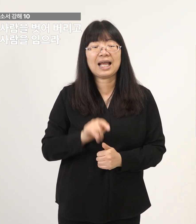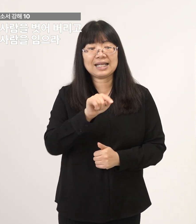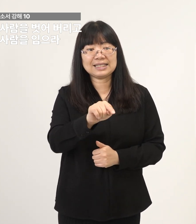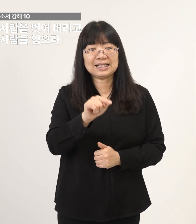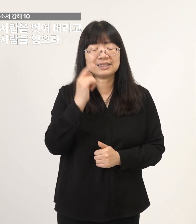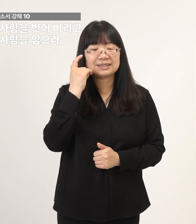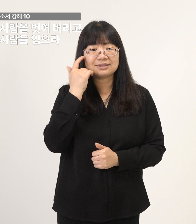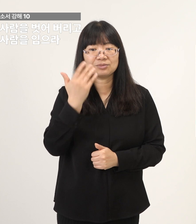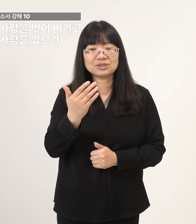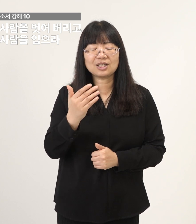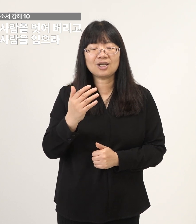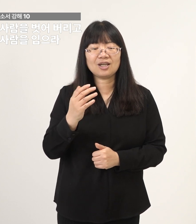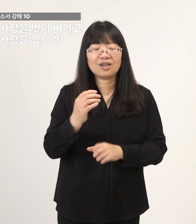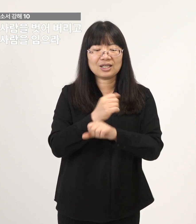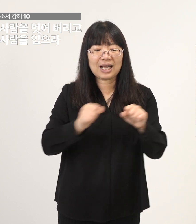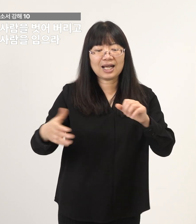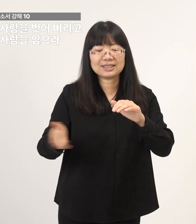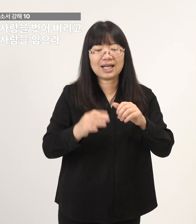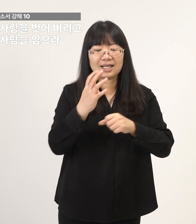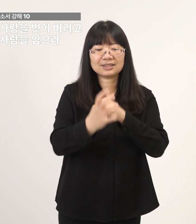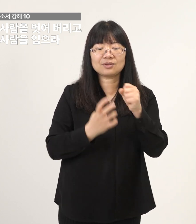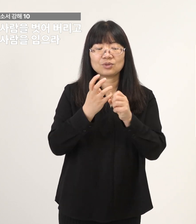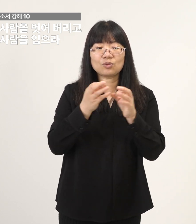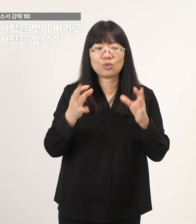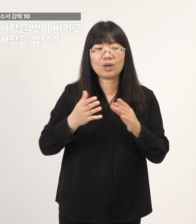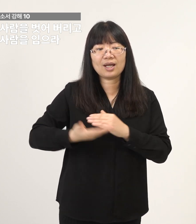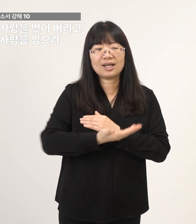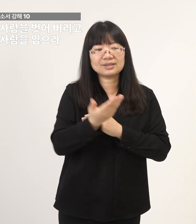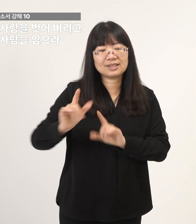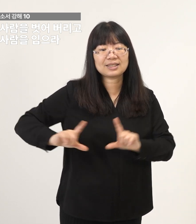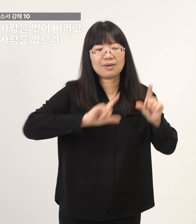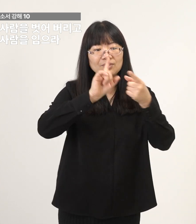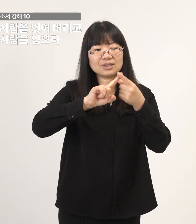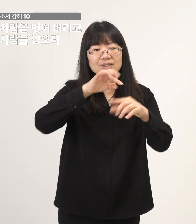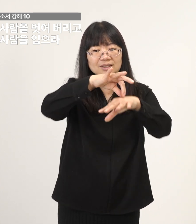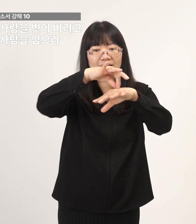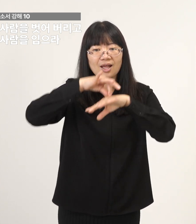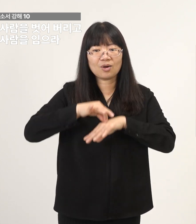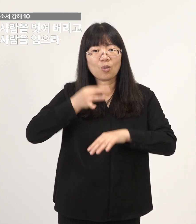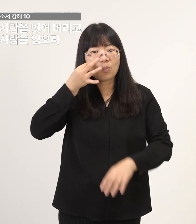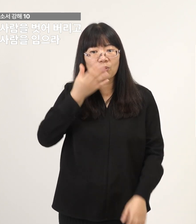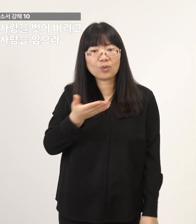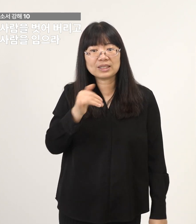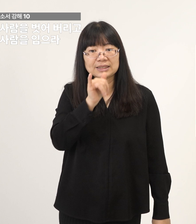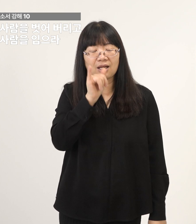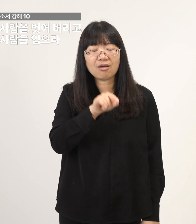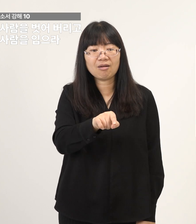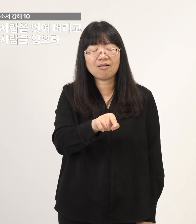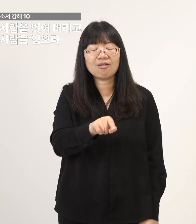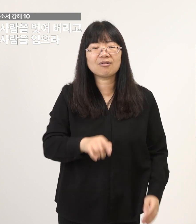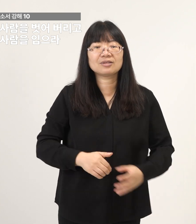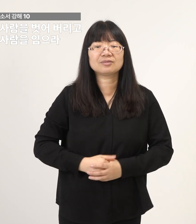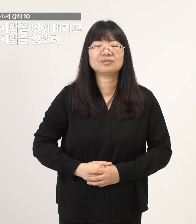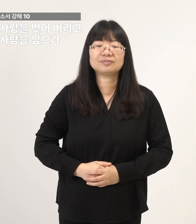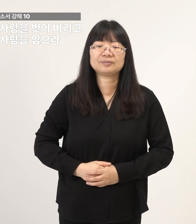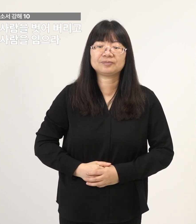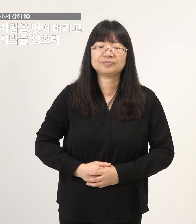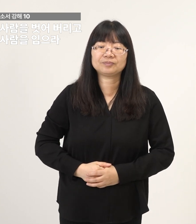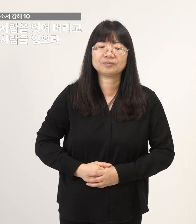질문이 광야 40년에 그들의 삶을 그대로 보여줍니다. 아직도 그 질문은